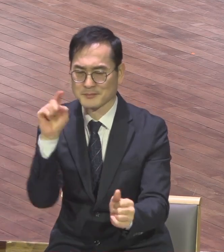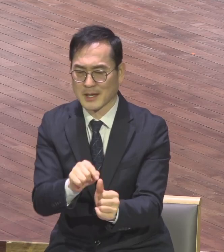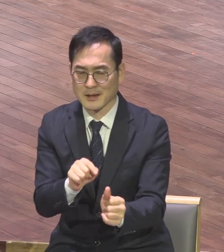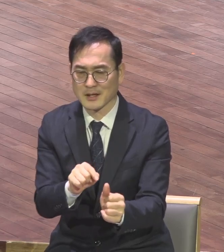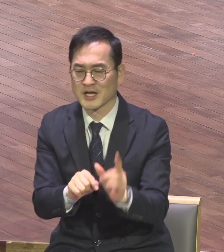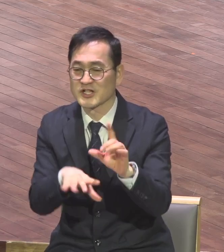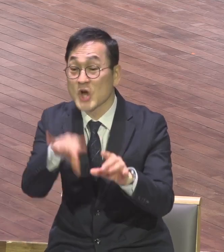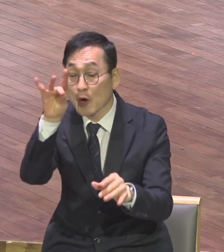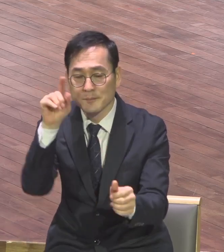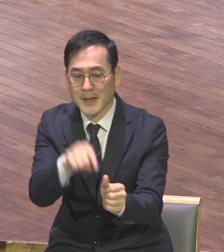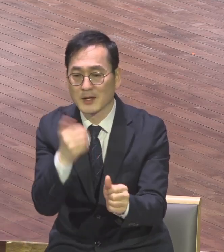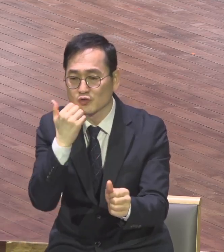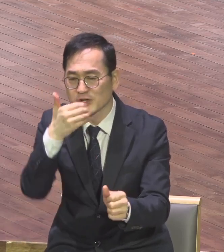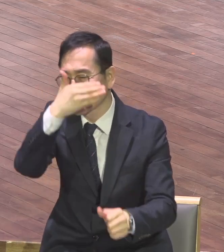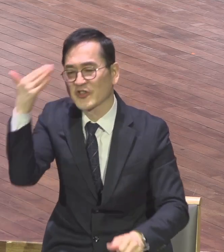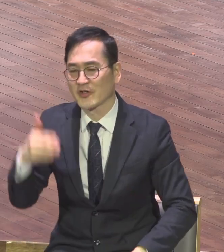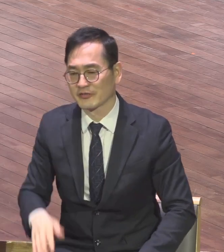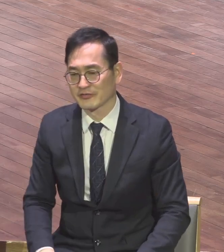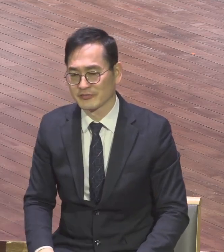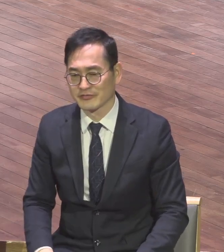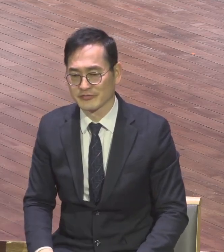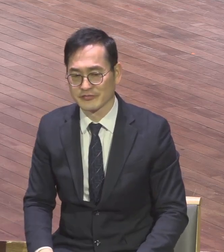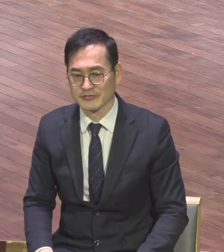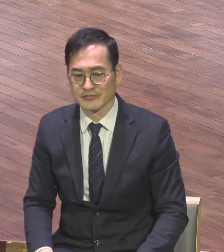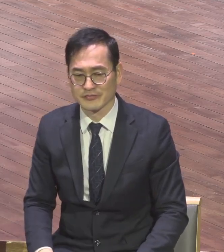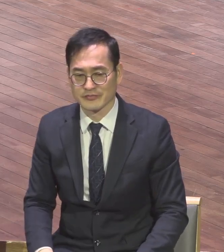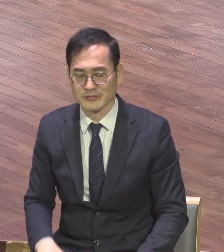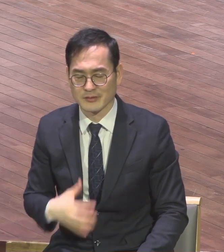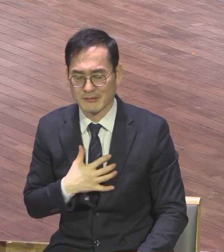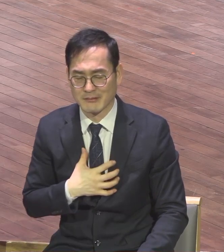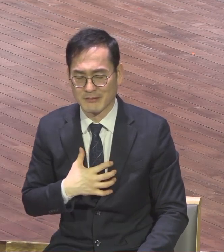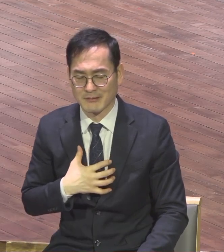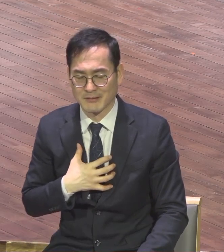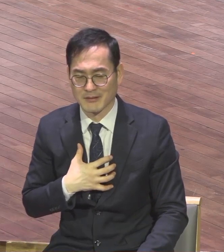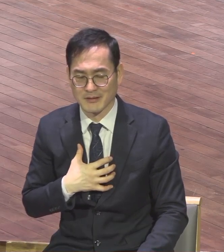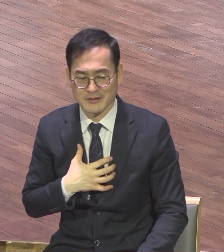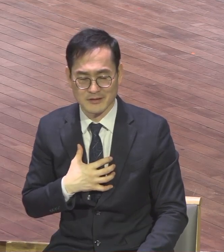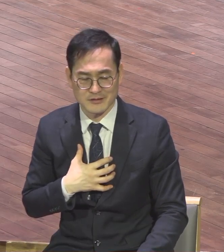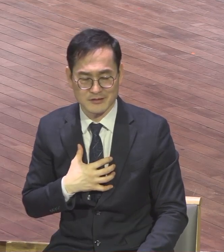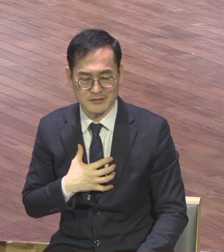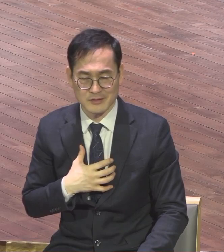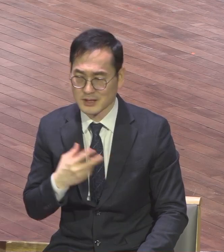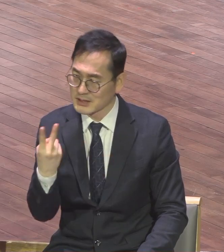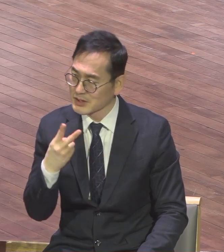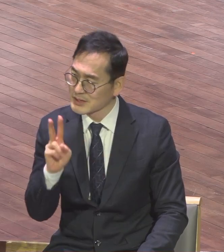말씀드리지만 그때는요 얼마나 마음이 힘들던지. 왜냐면 그때